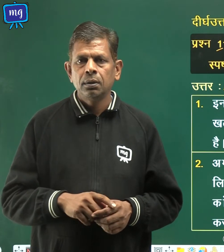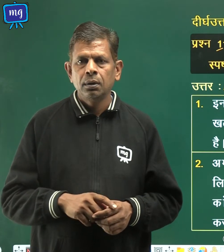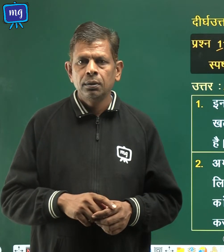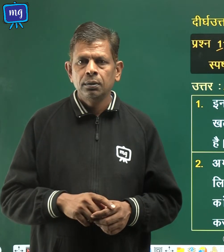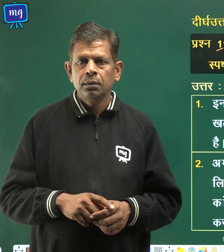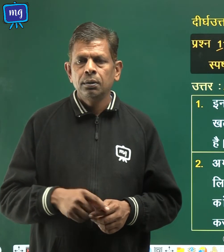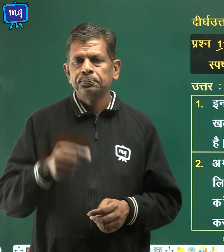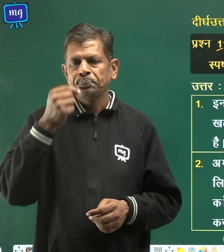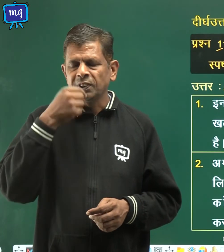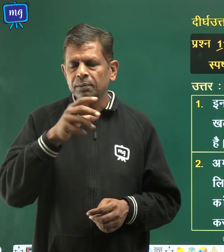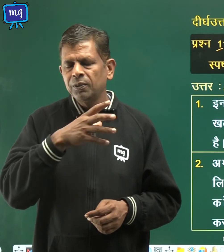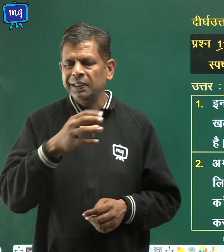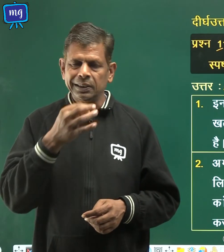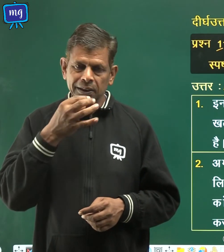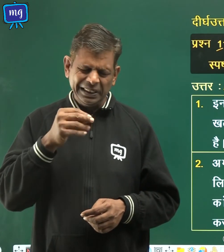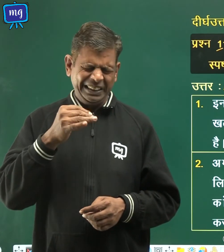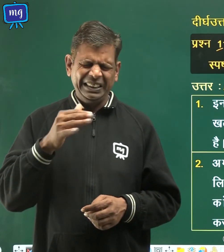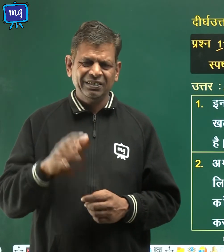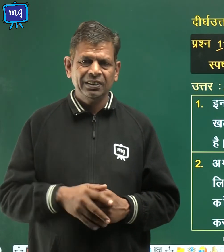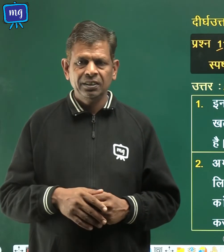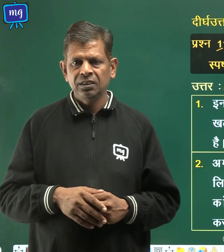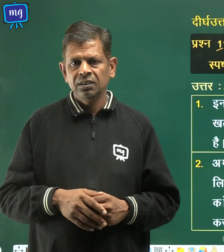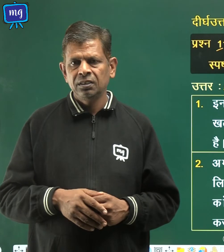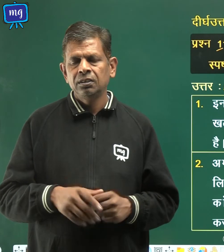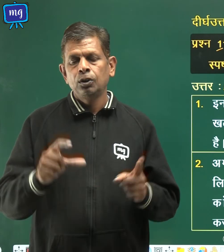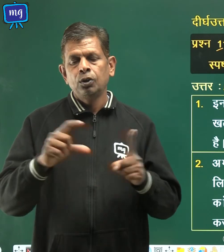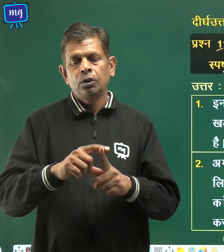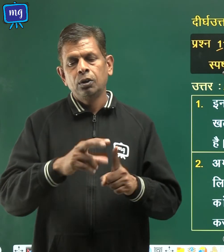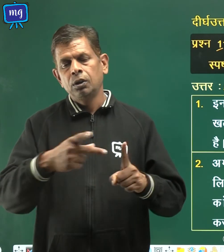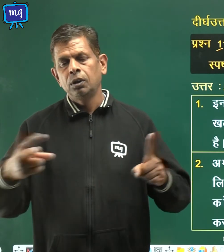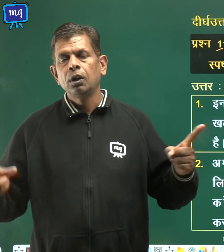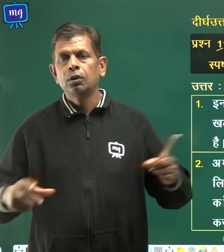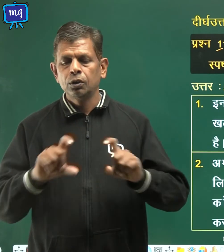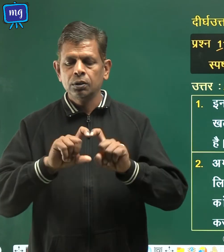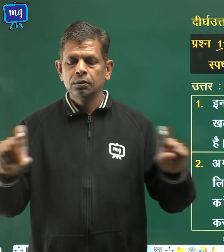अम्ल व क्षारक में अंतर स्पष्ट कीजिए।